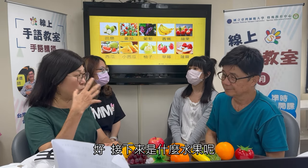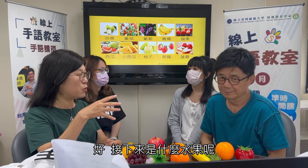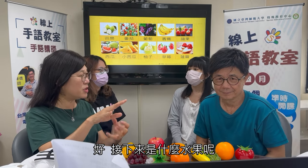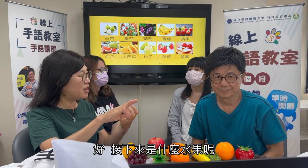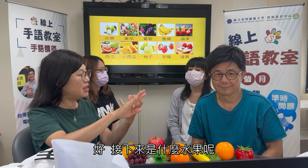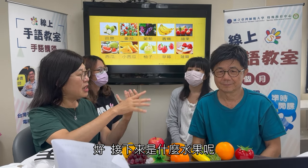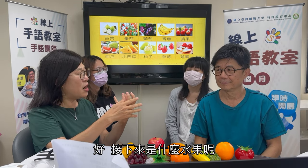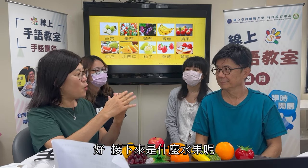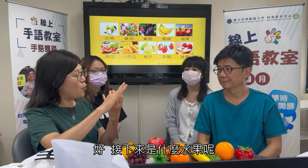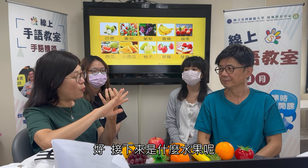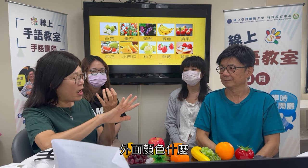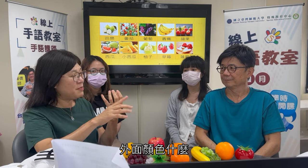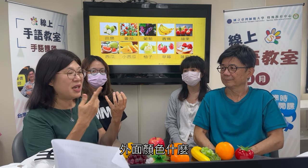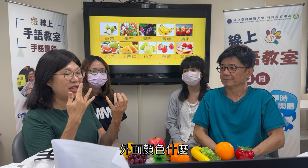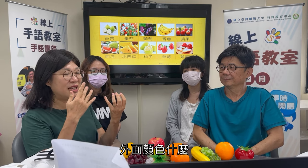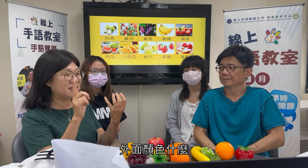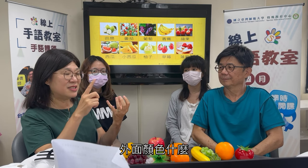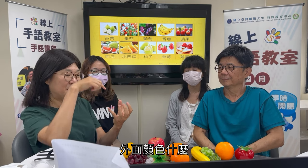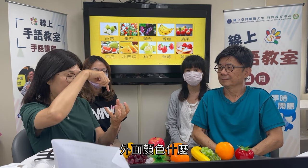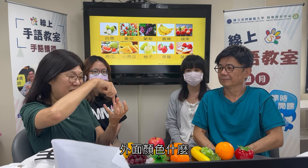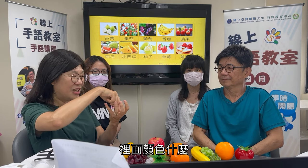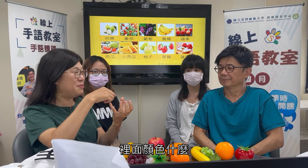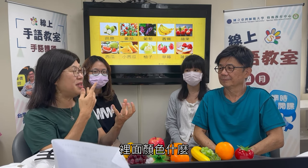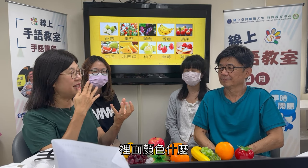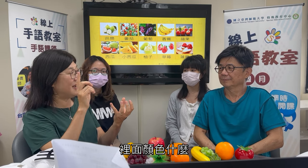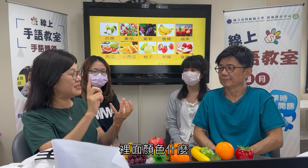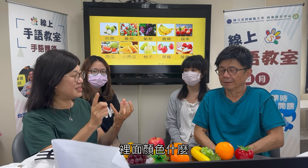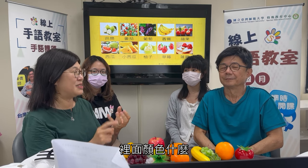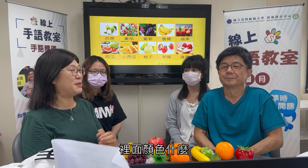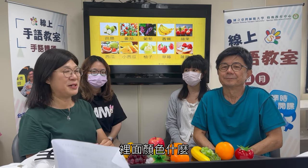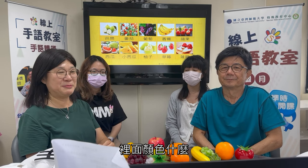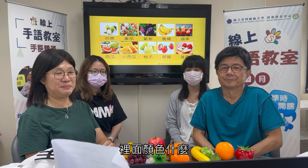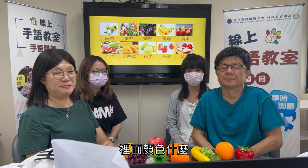呢？外面颜色什么？里面颜色什么？